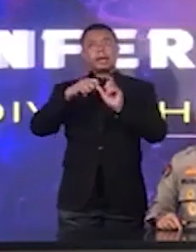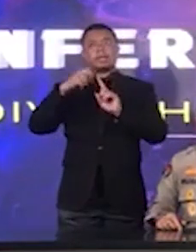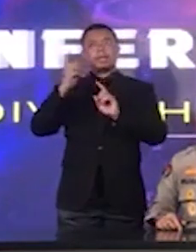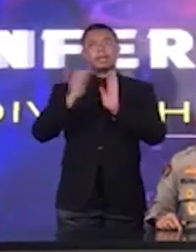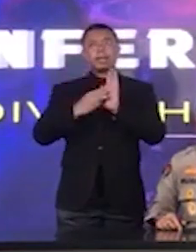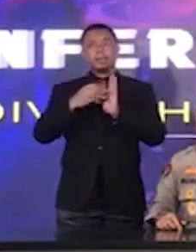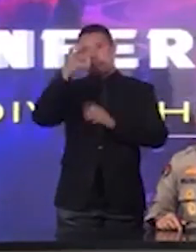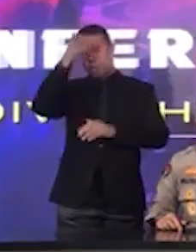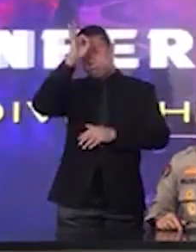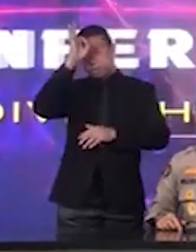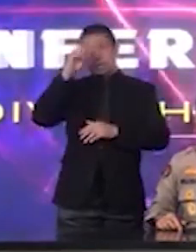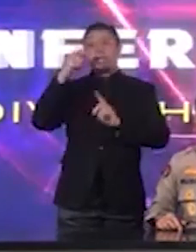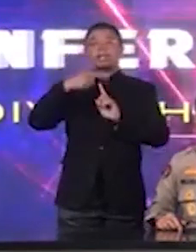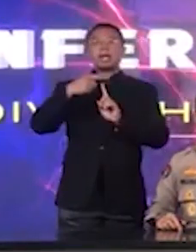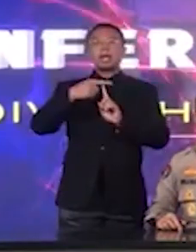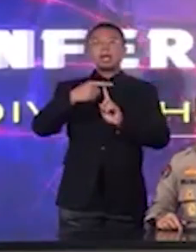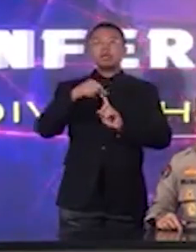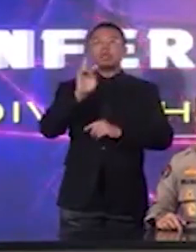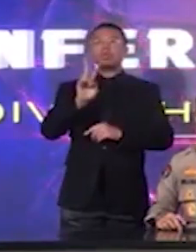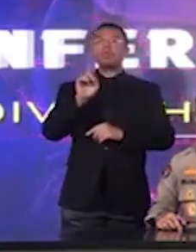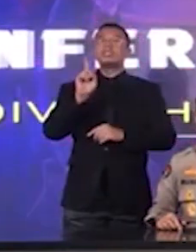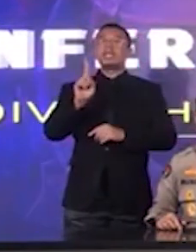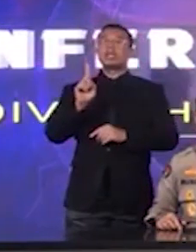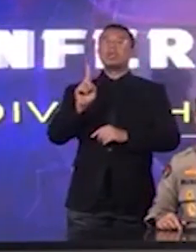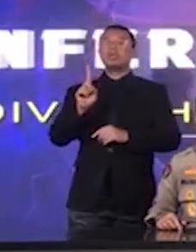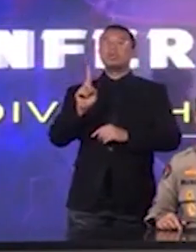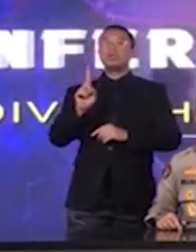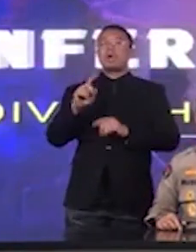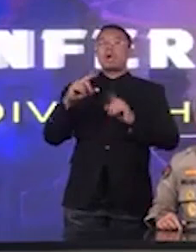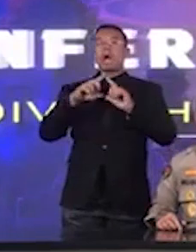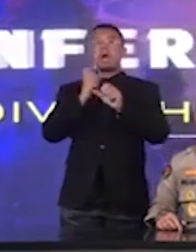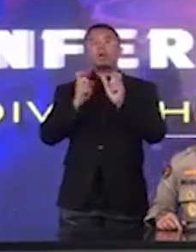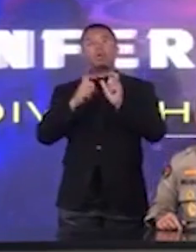Polri, tanggal 21